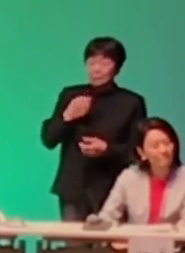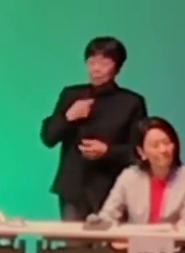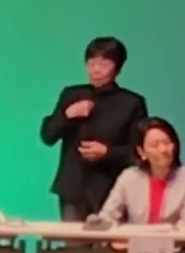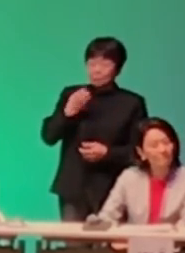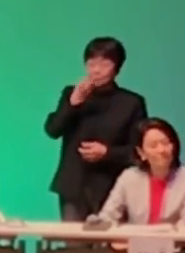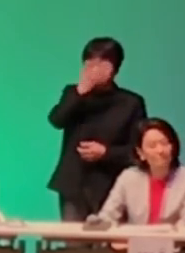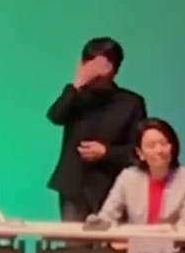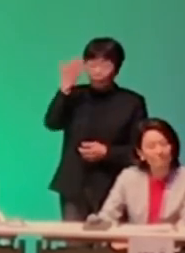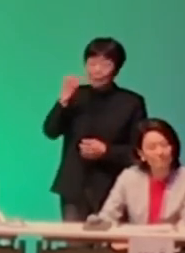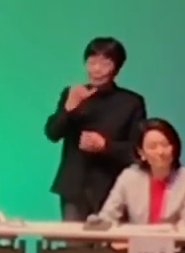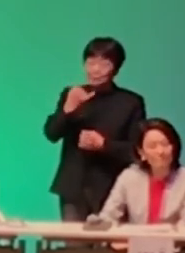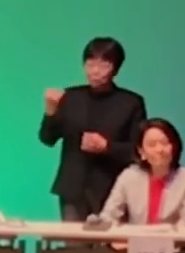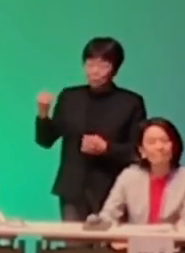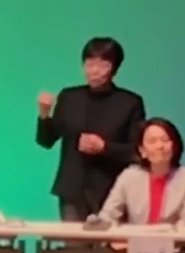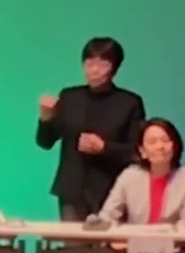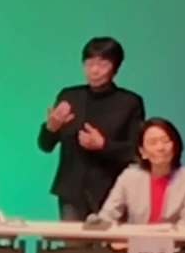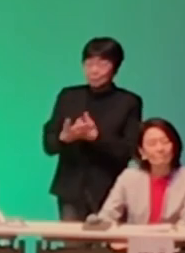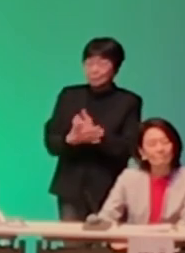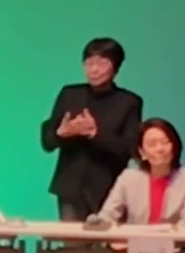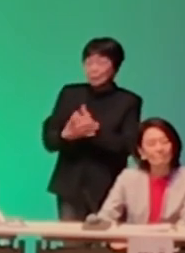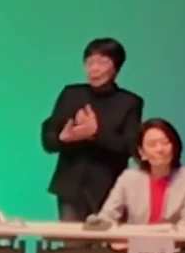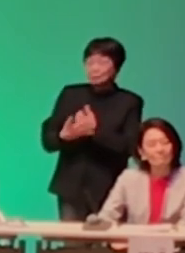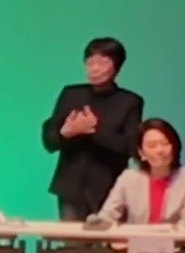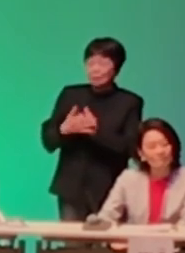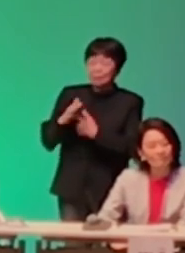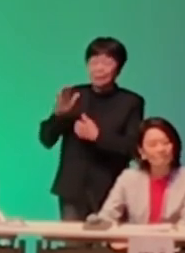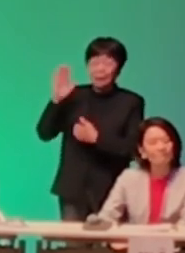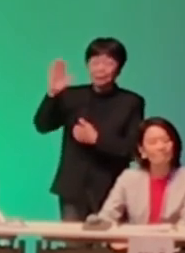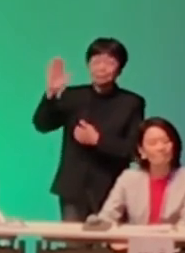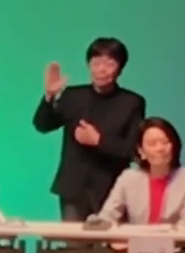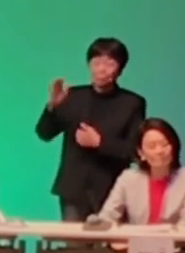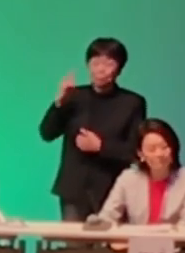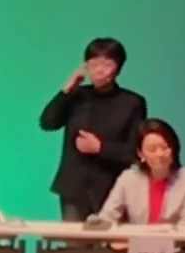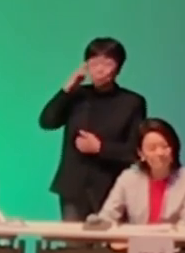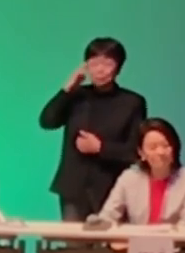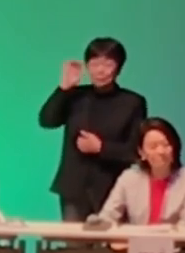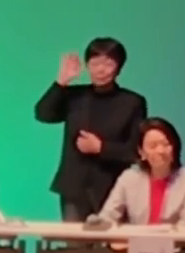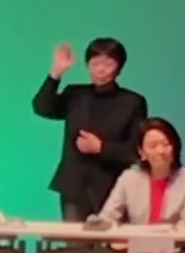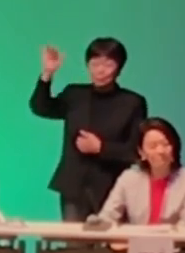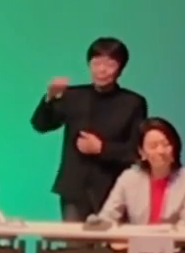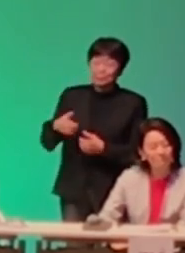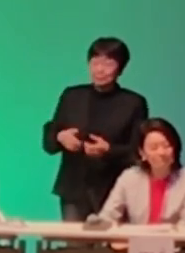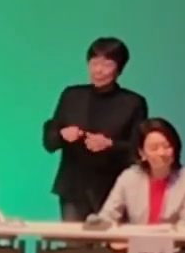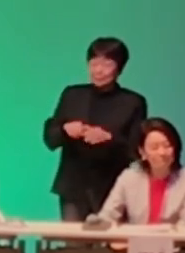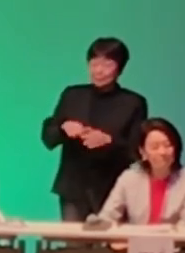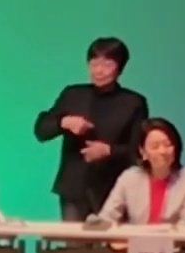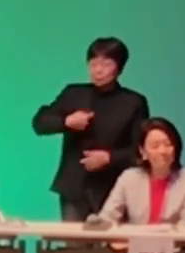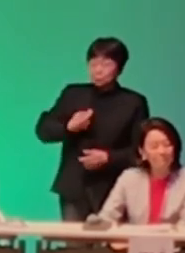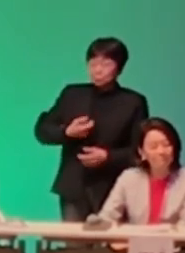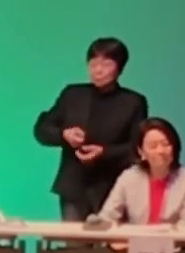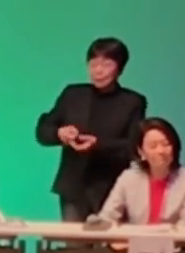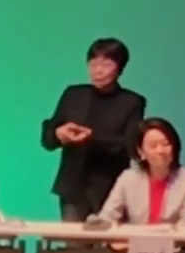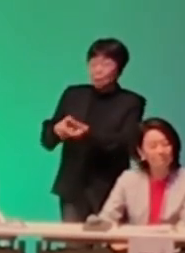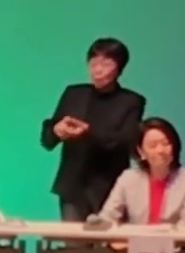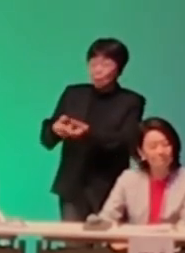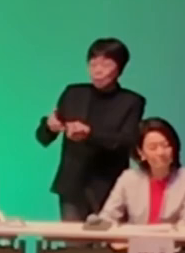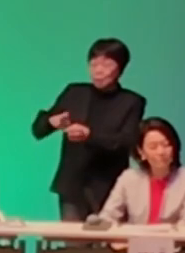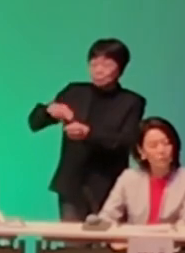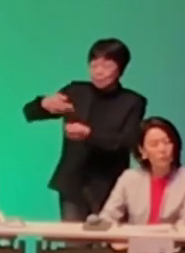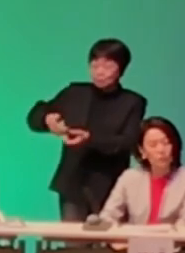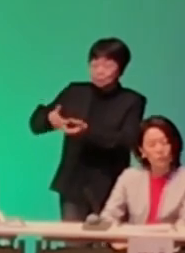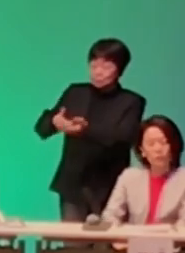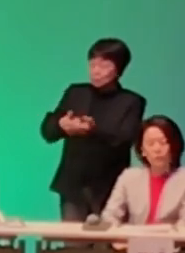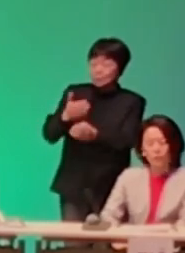女の子的な扱いを受けることがこれから多々あるであろうということを想定して、自分でそこはきちっと対処しなさ